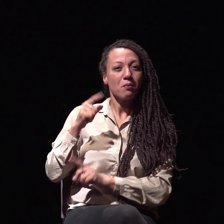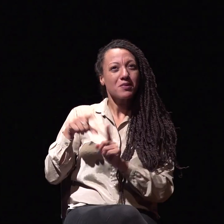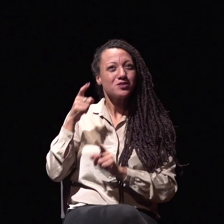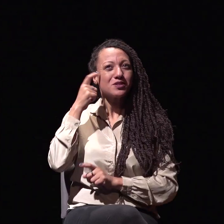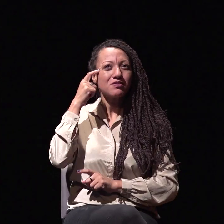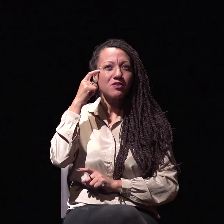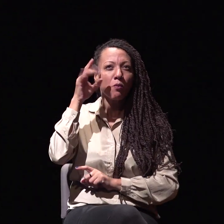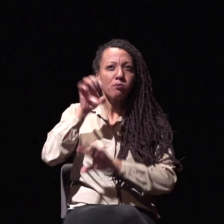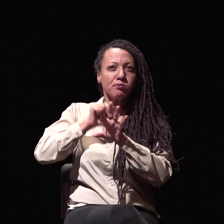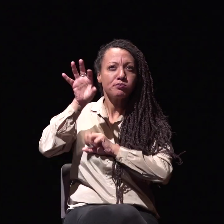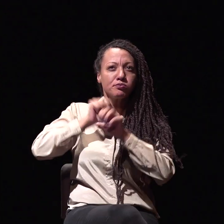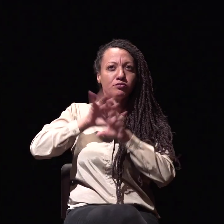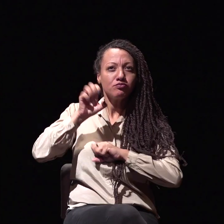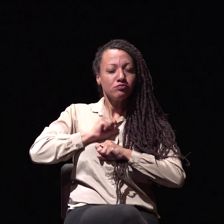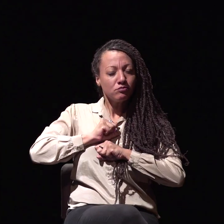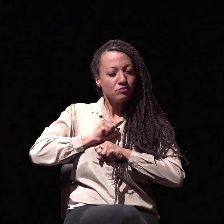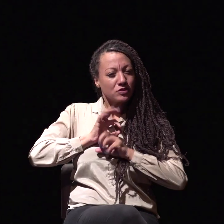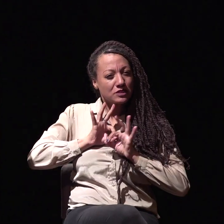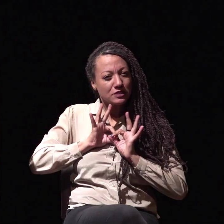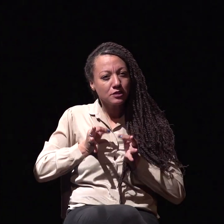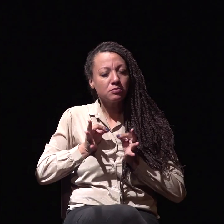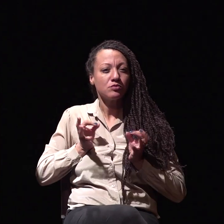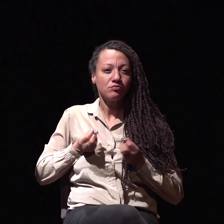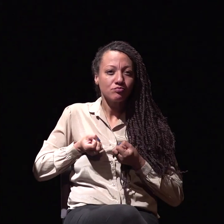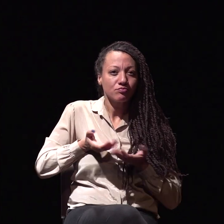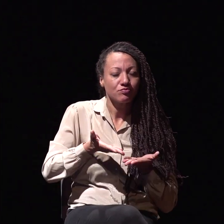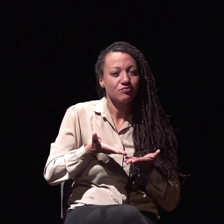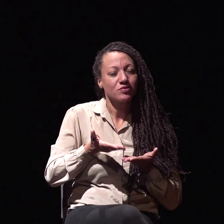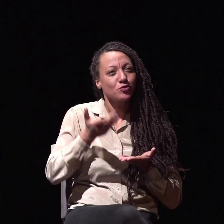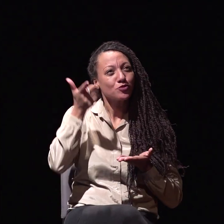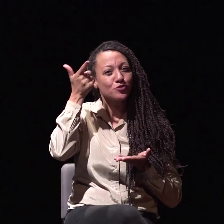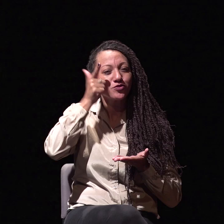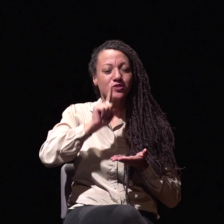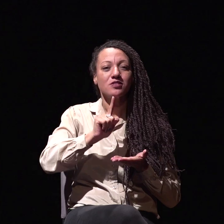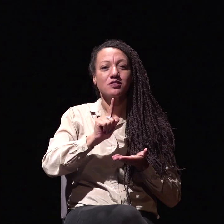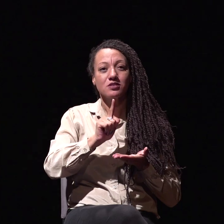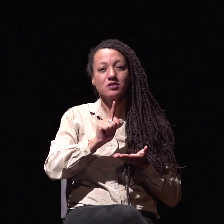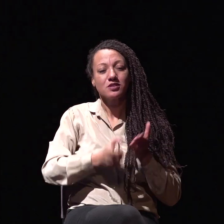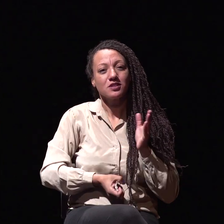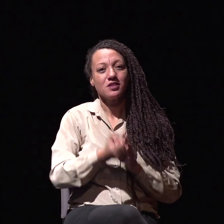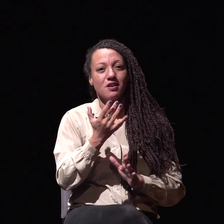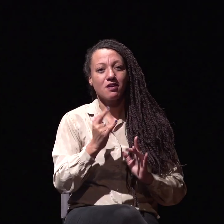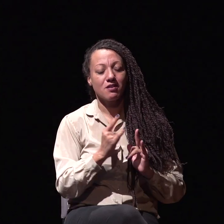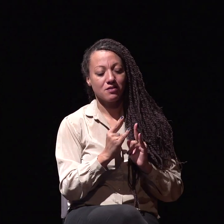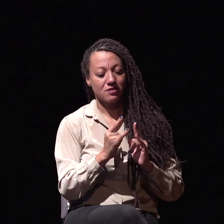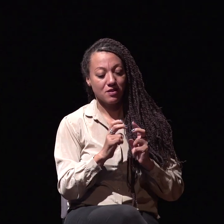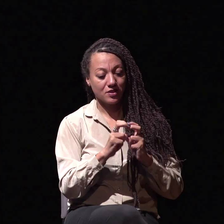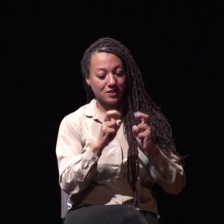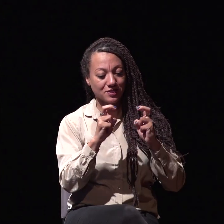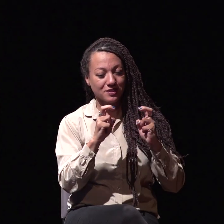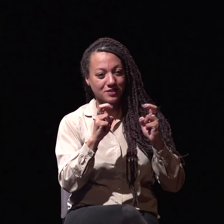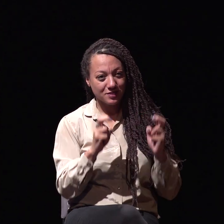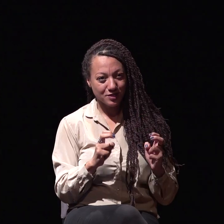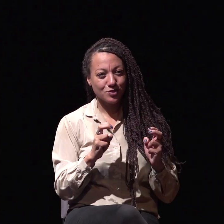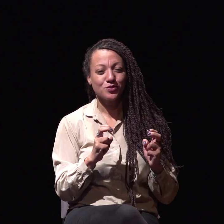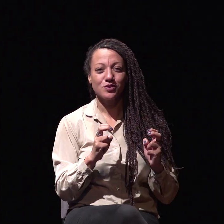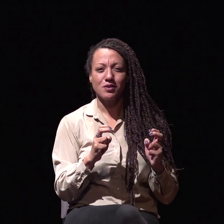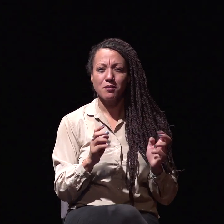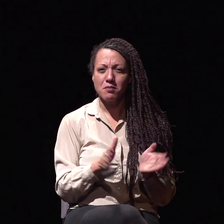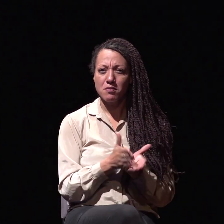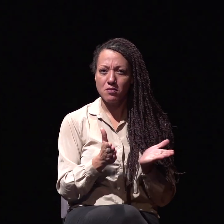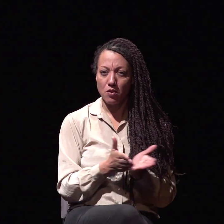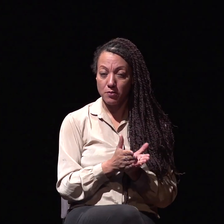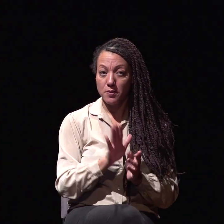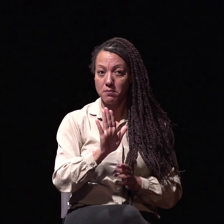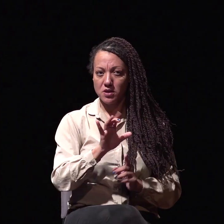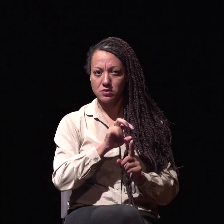simplificação. Através de uma experiência popular, cheguei àquilo que pode se chamar arquitetura pobre. Insisto, não